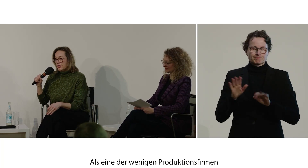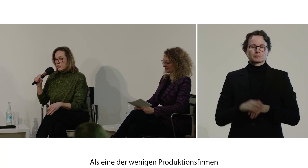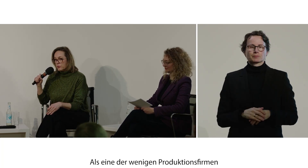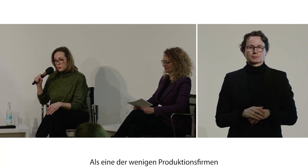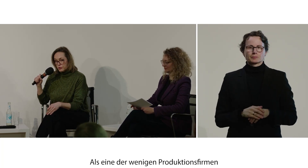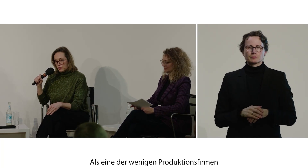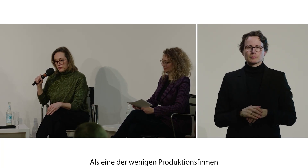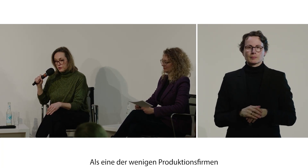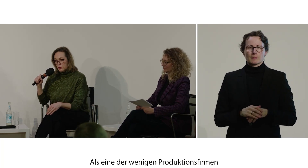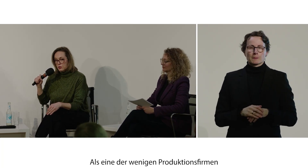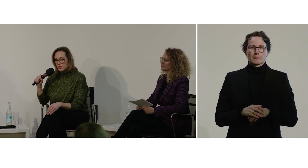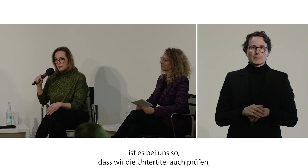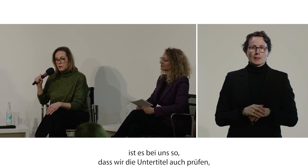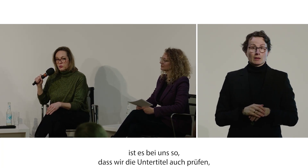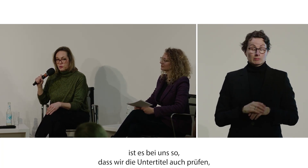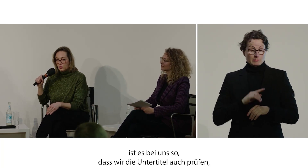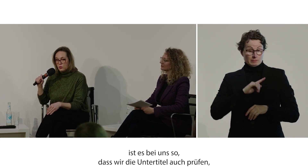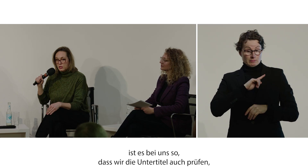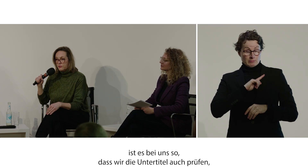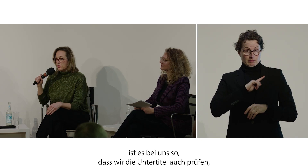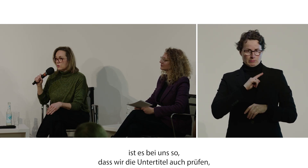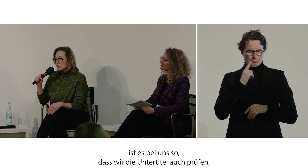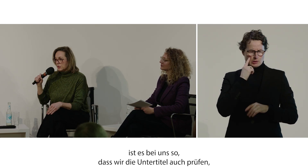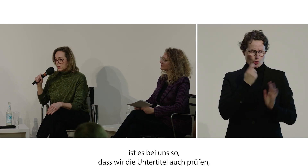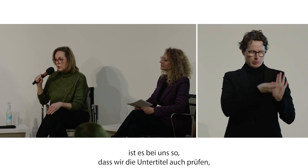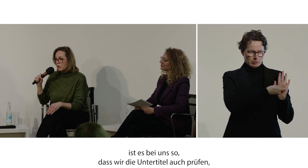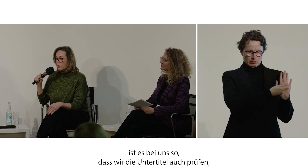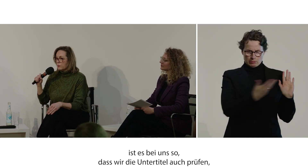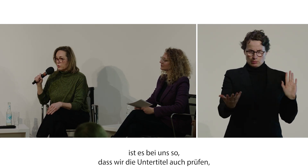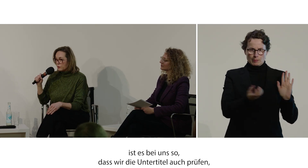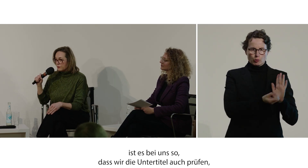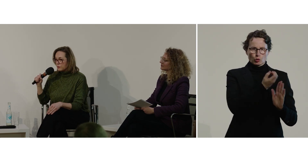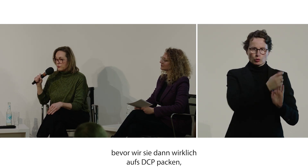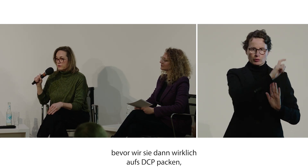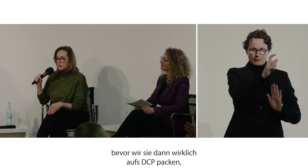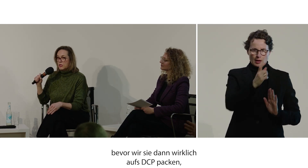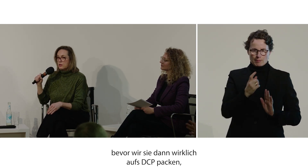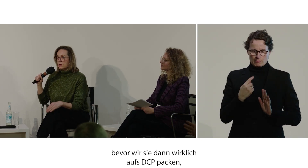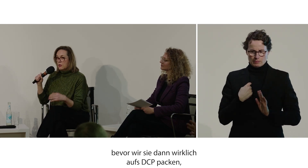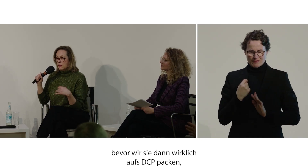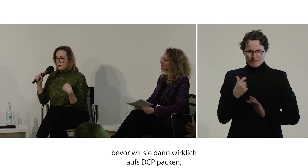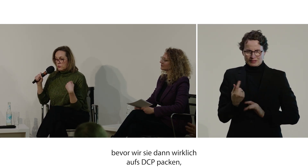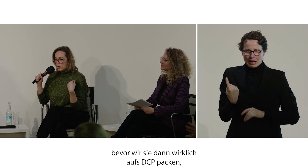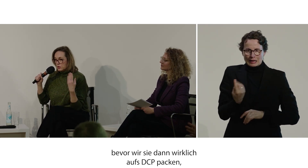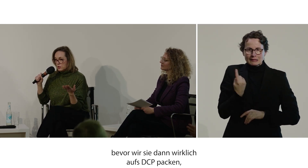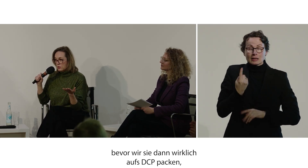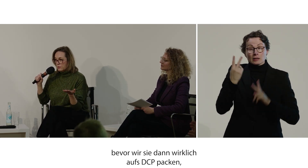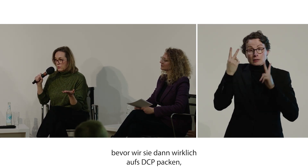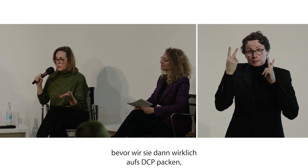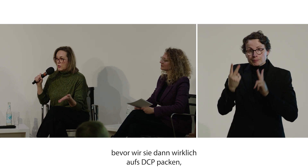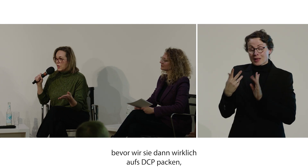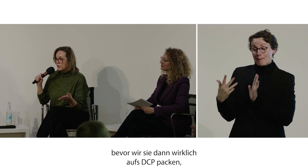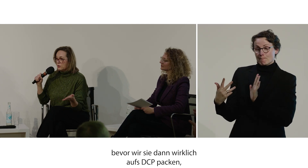eine der wenigen Produktionsfirmen ist es bei uns so, dass wir die Untertitel auch prüfen, bevor wir sie dann wirklich